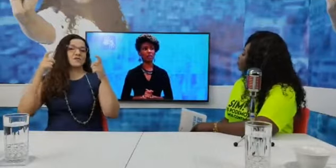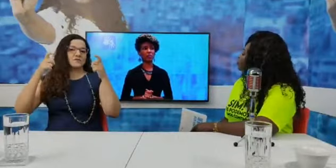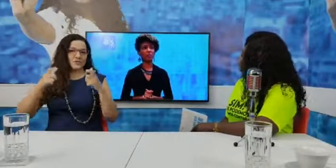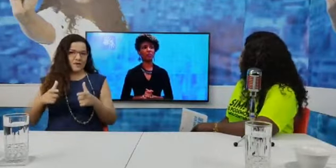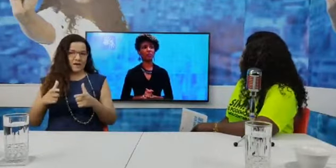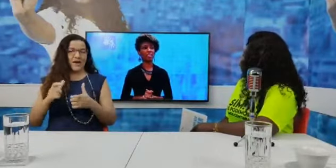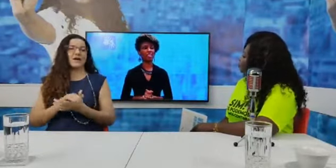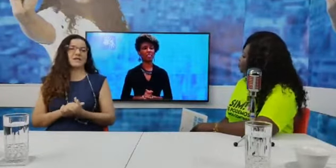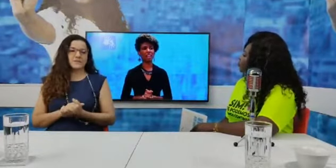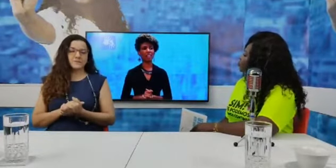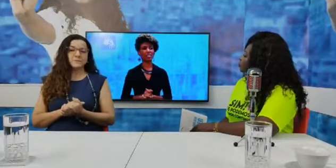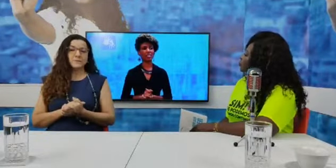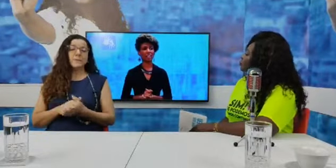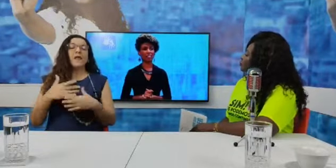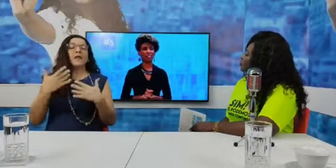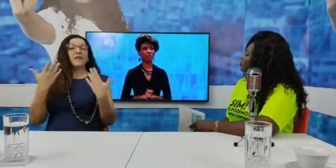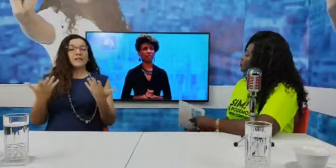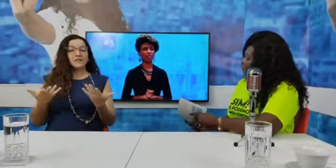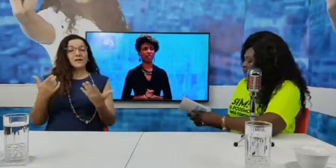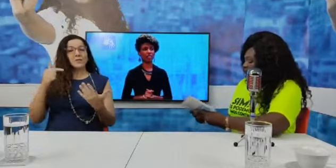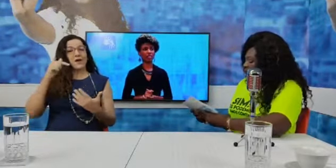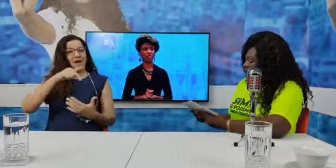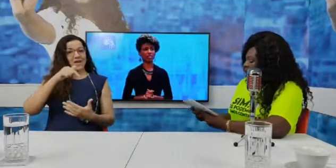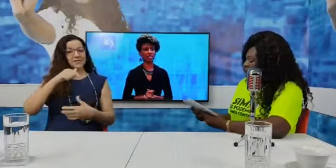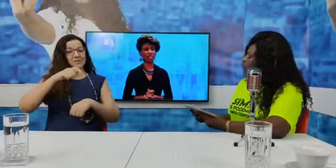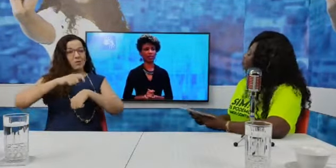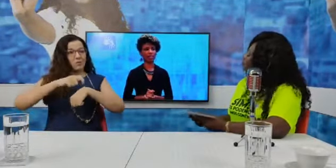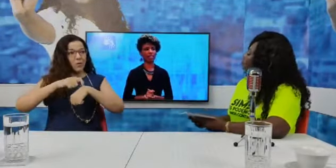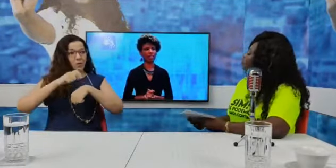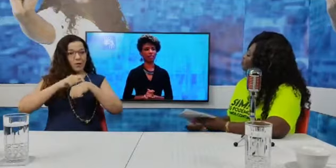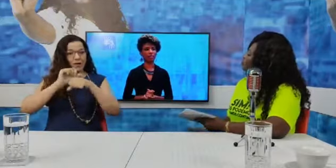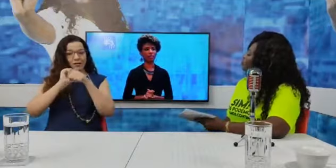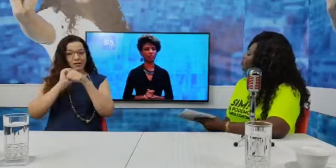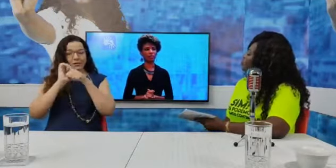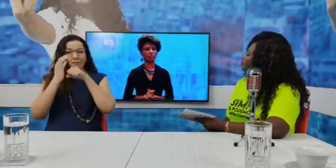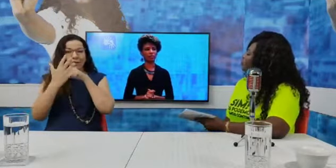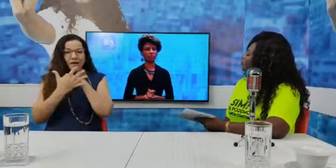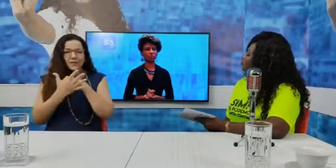jurídica. Em diversos locais, realmente falta a questão da acessibilidade.